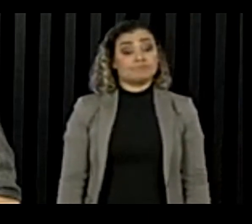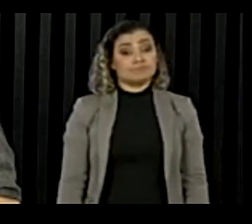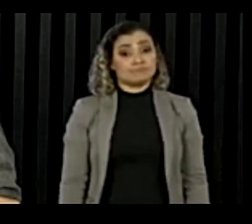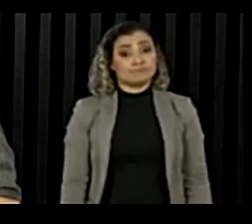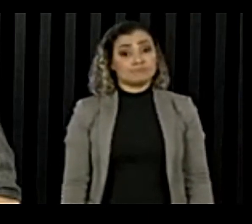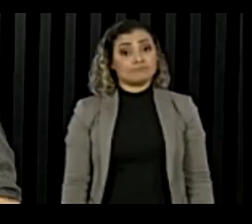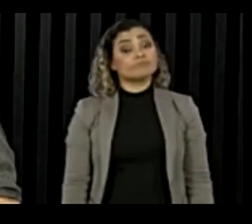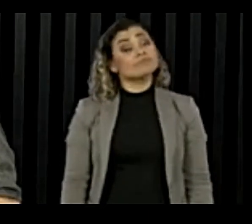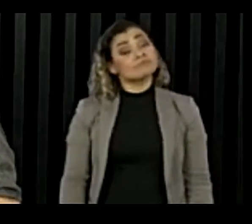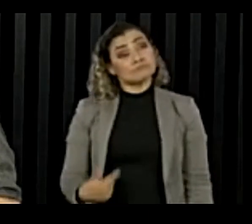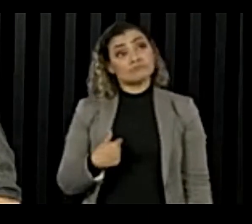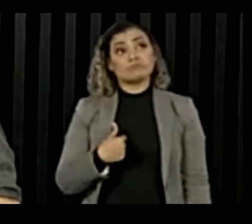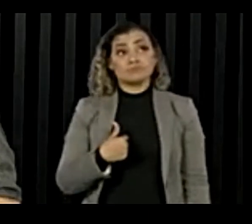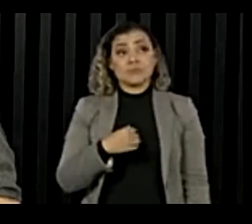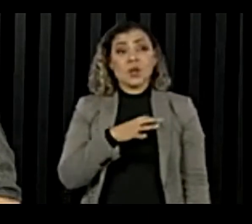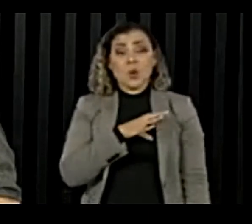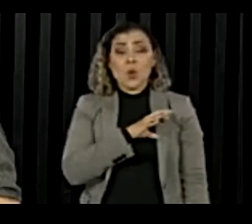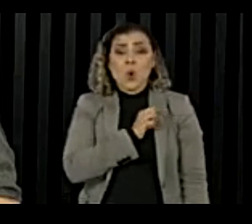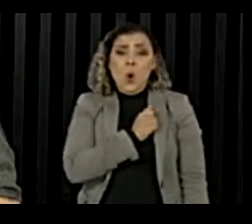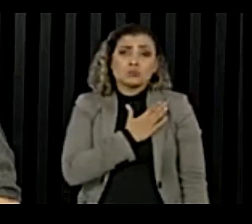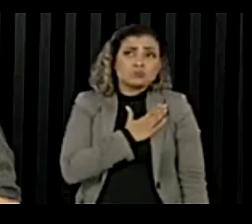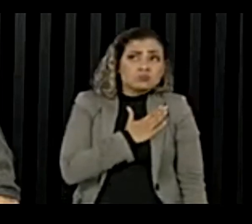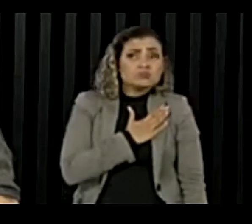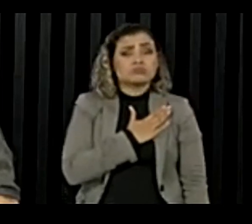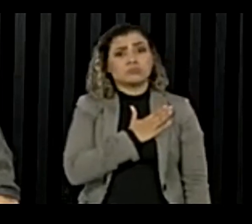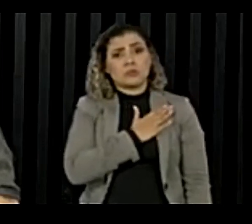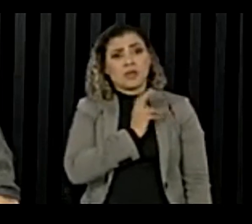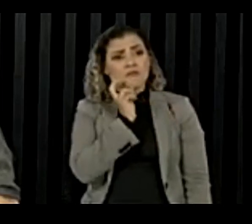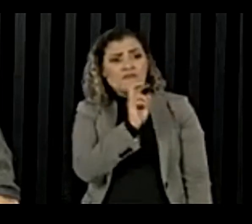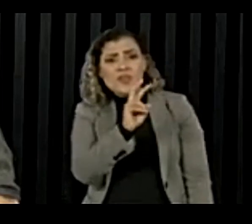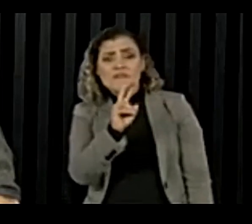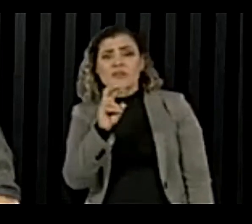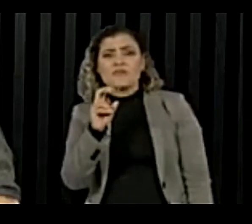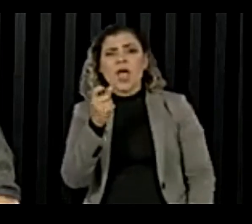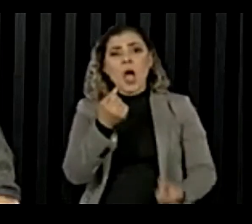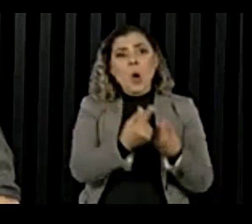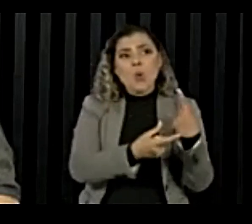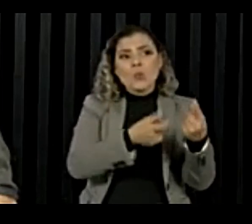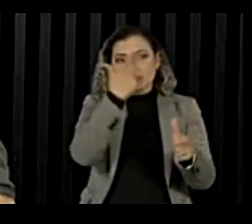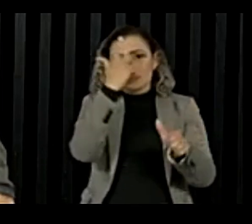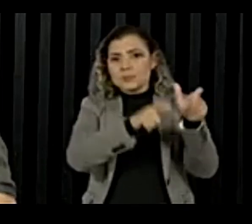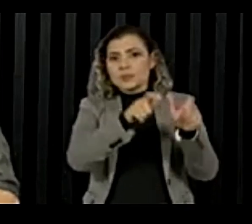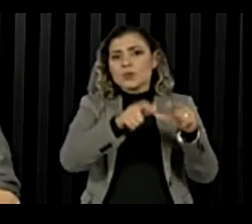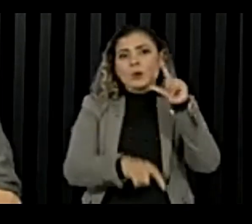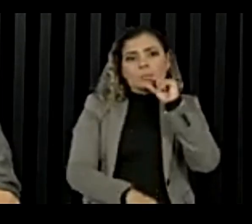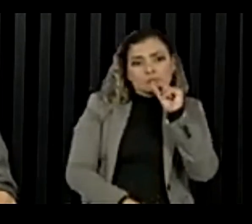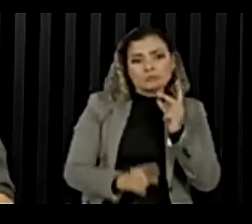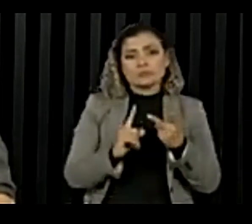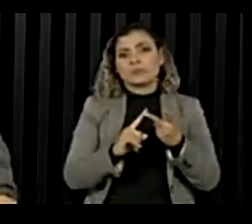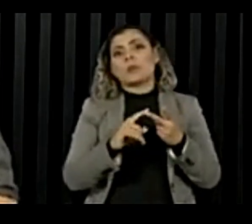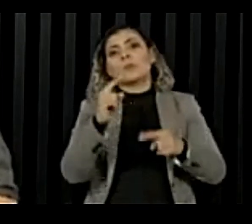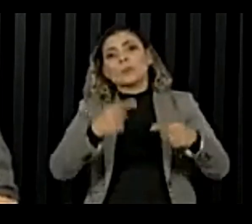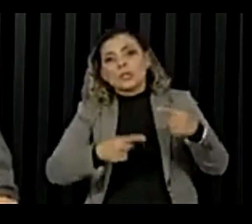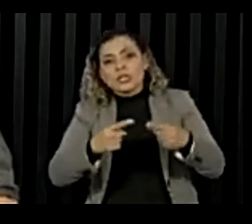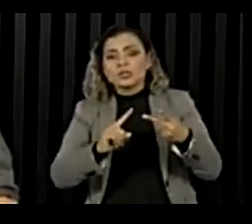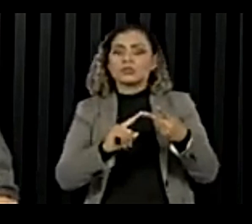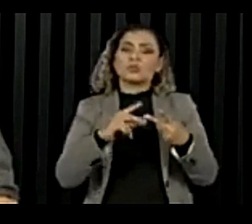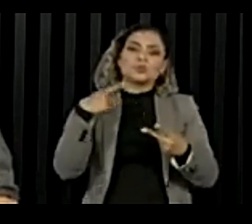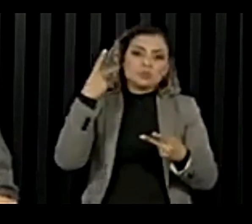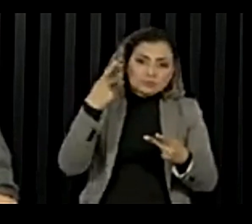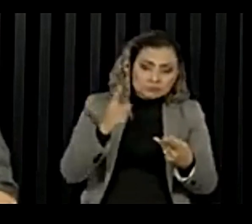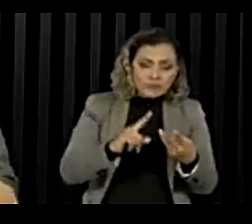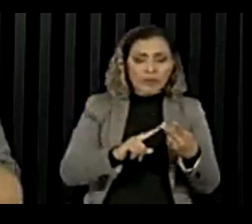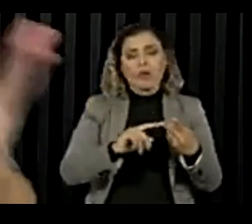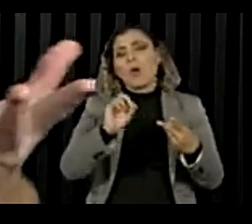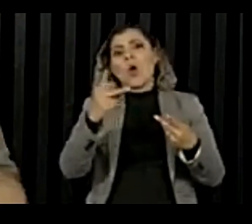Eu gosto muito de acompanhar determinados perfis no Twitter que são políticos ou da imprensa.